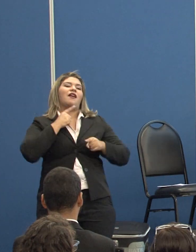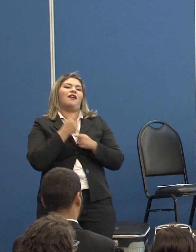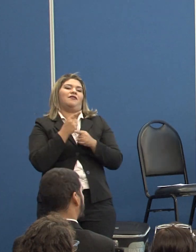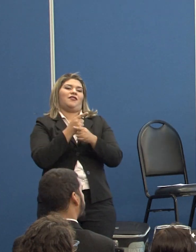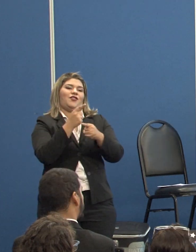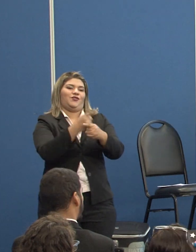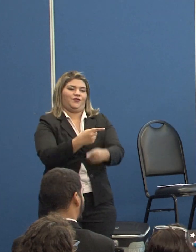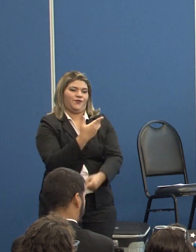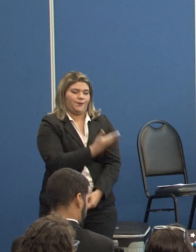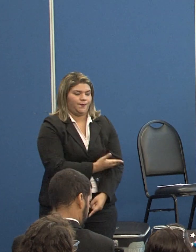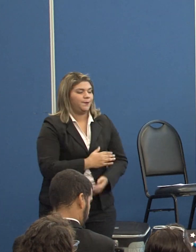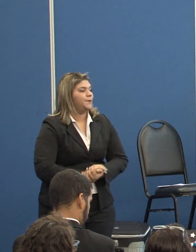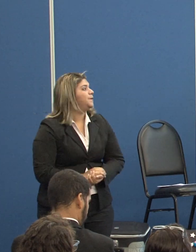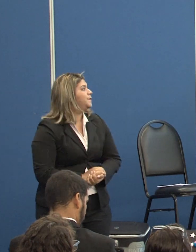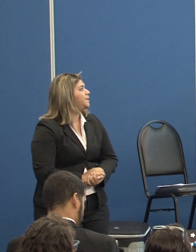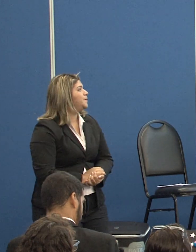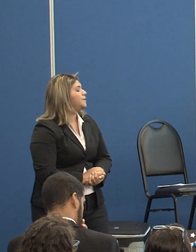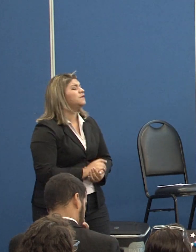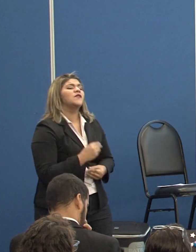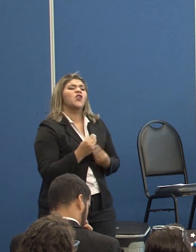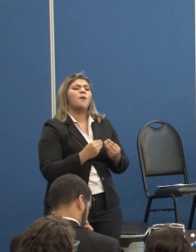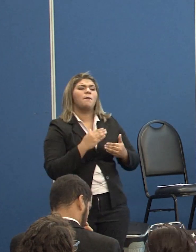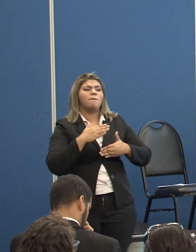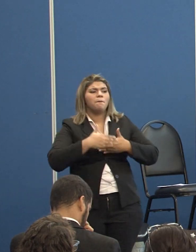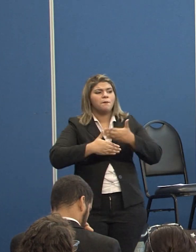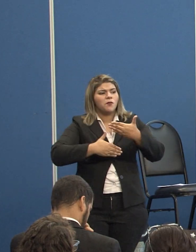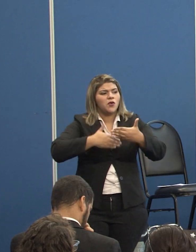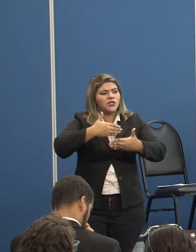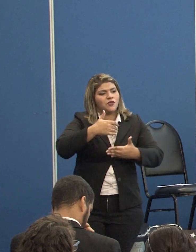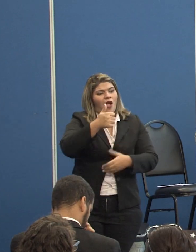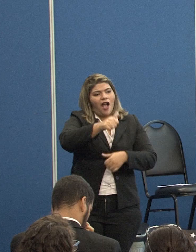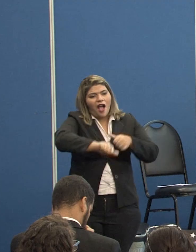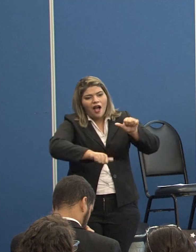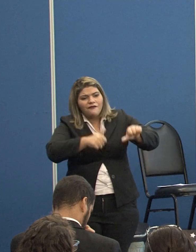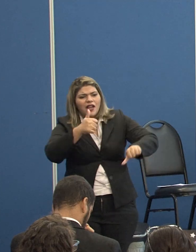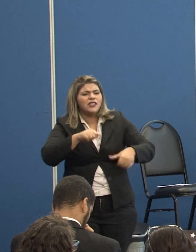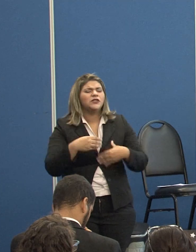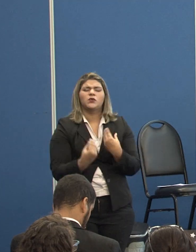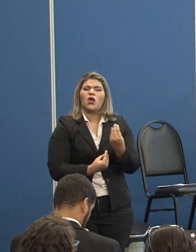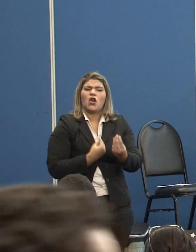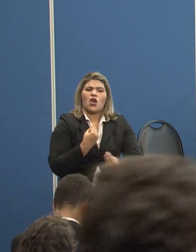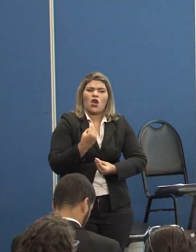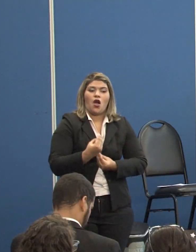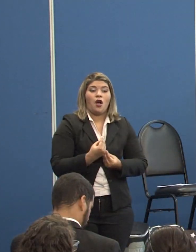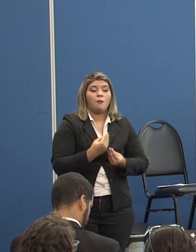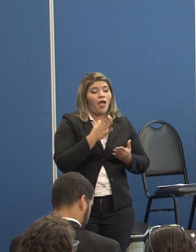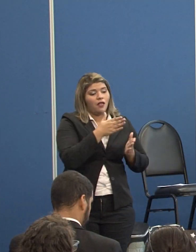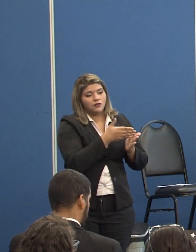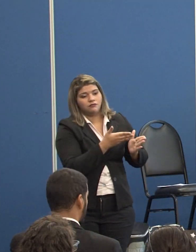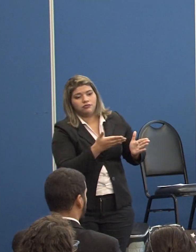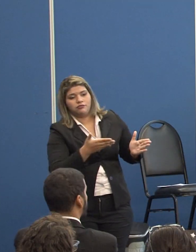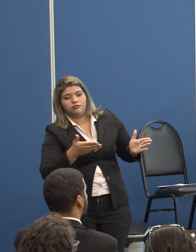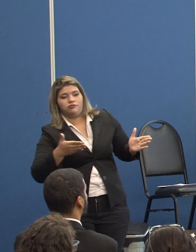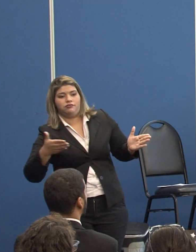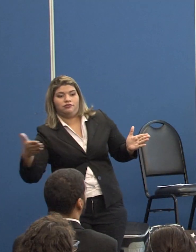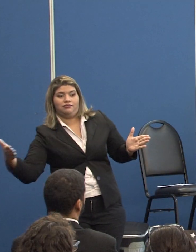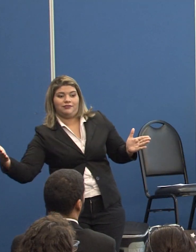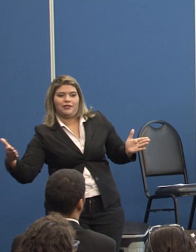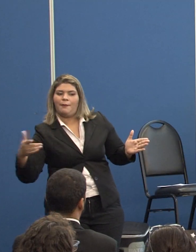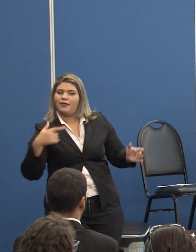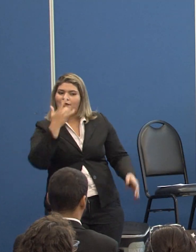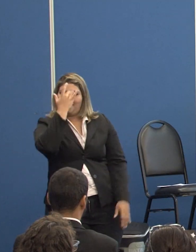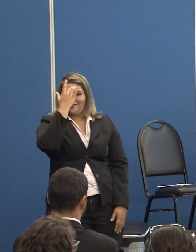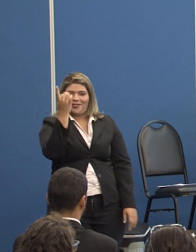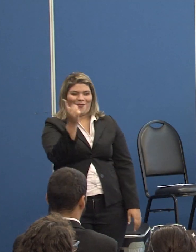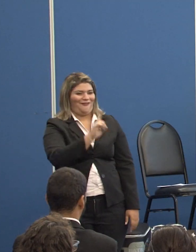é? E o processo de avaliação ocorrerá ao longo de toda essa caminhada, que não é fácil, né,